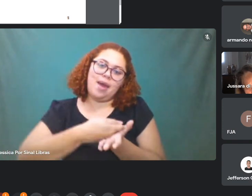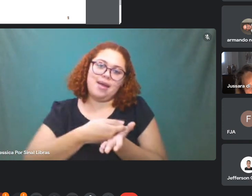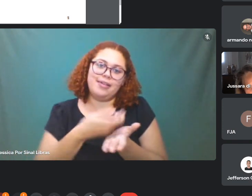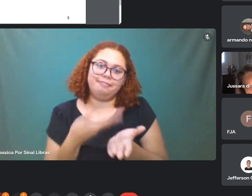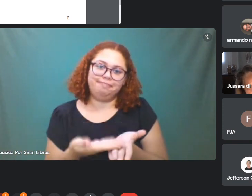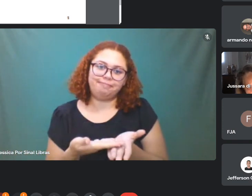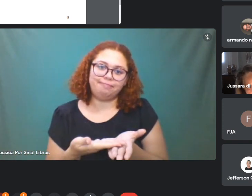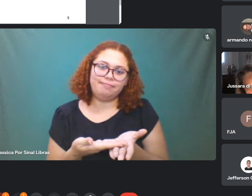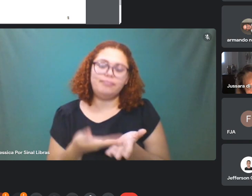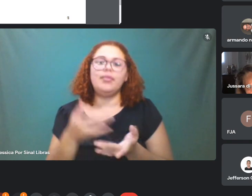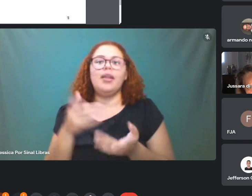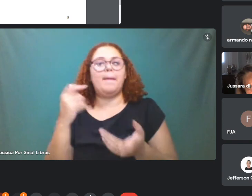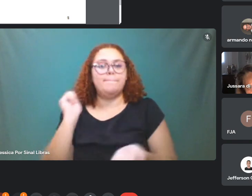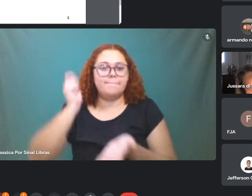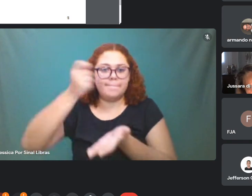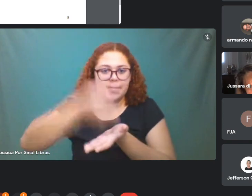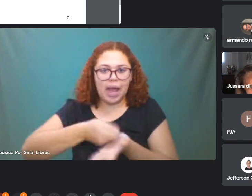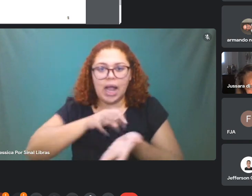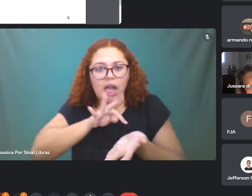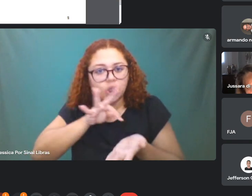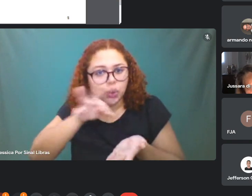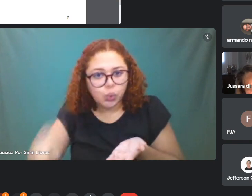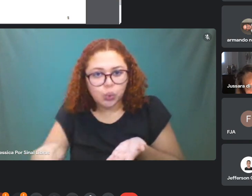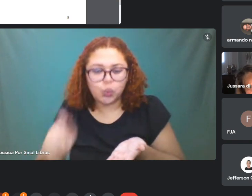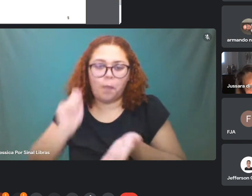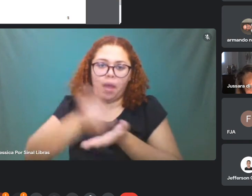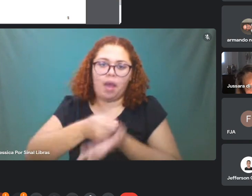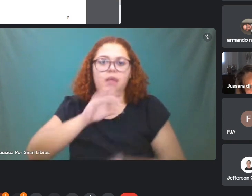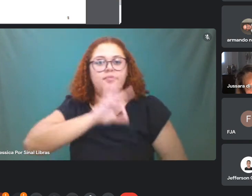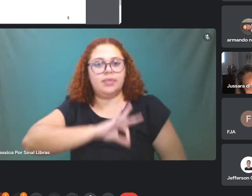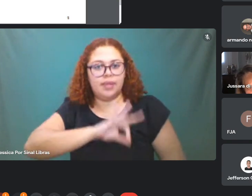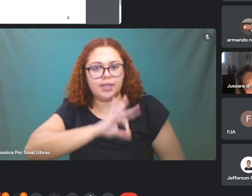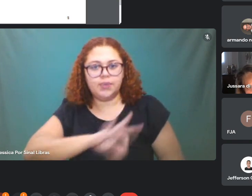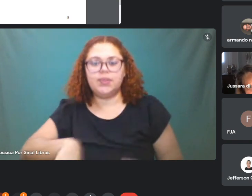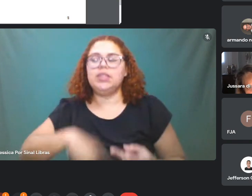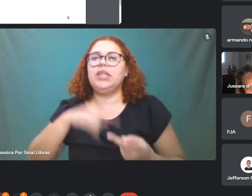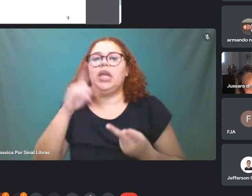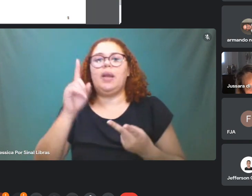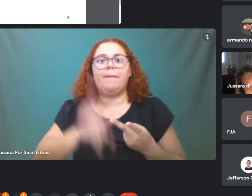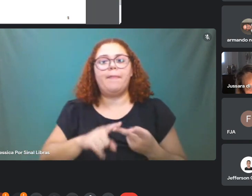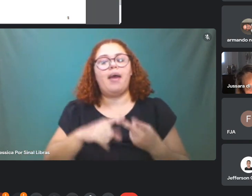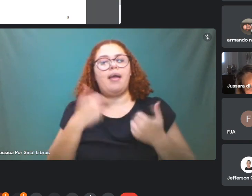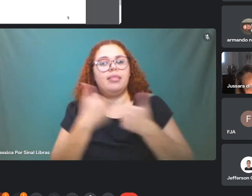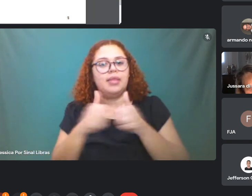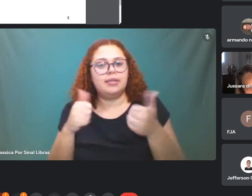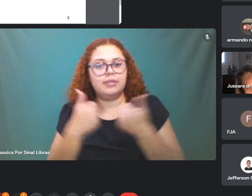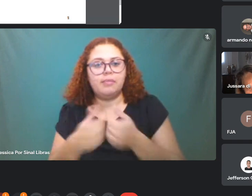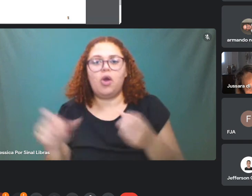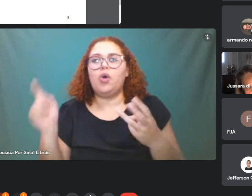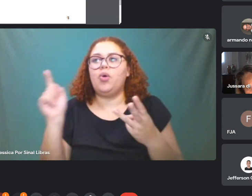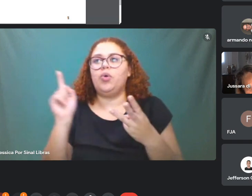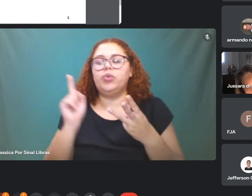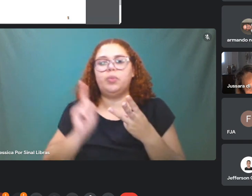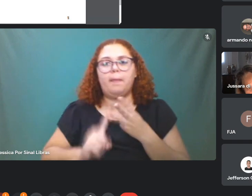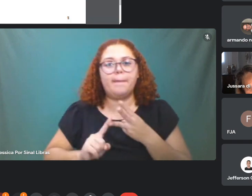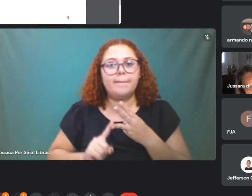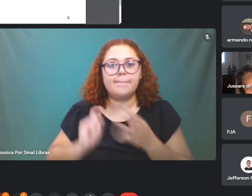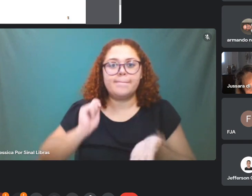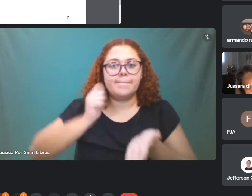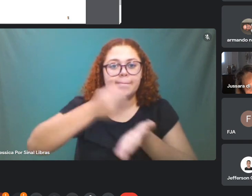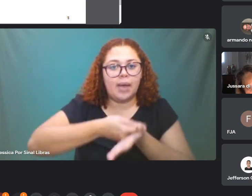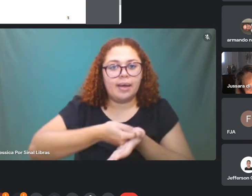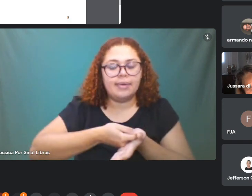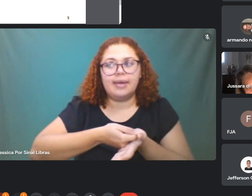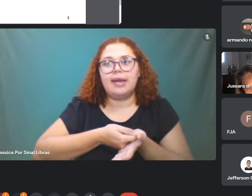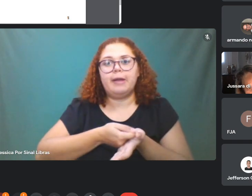paga pelo transporte, pela alimentação, se vai ser em outra cidade, pela hospedagem. Não é certo a gente colocar os artistas para, com